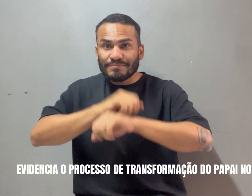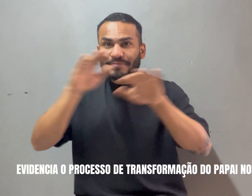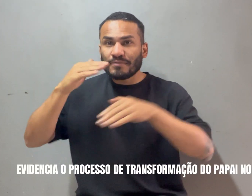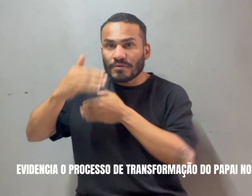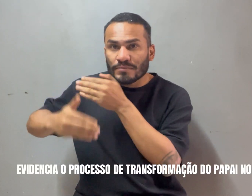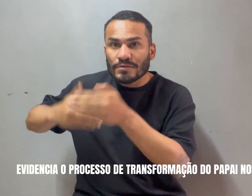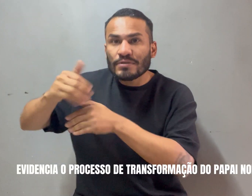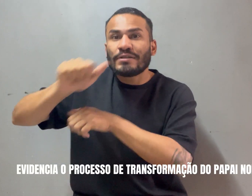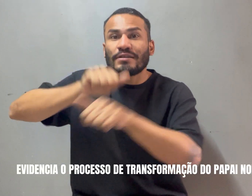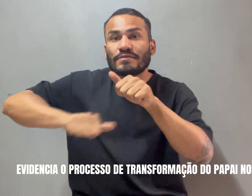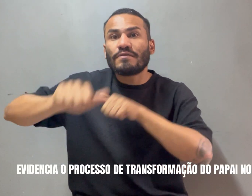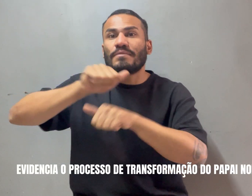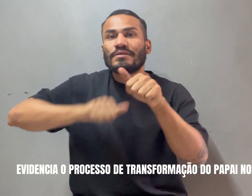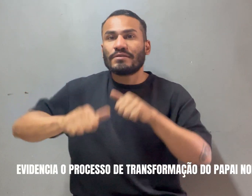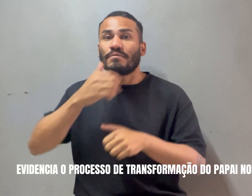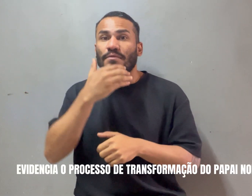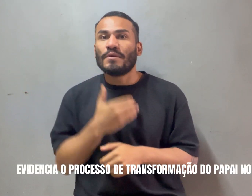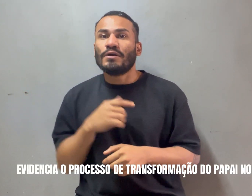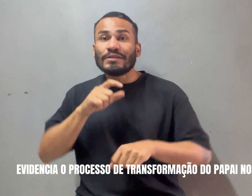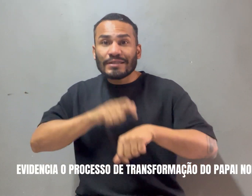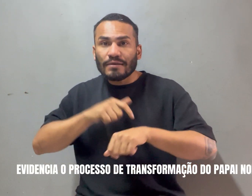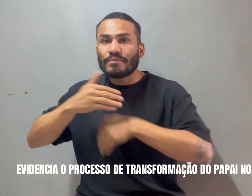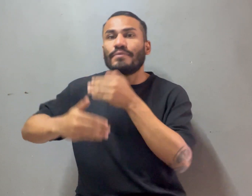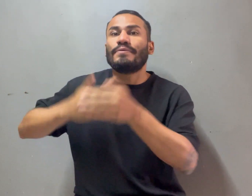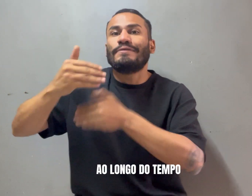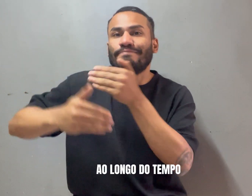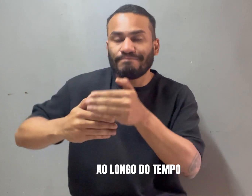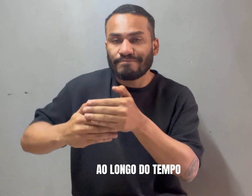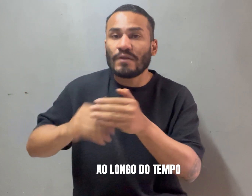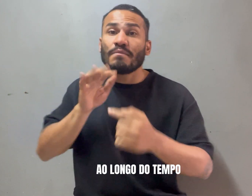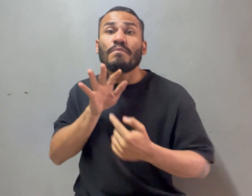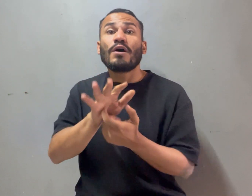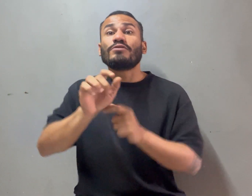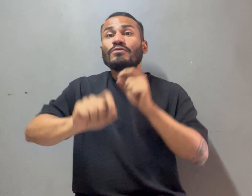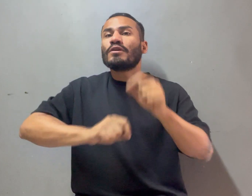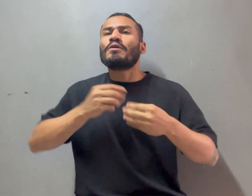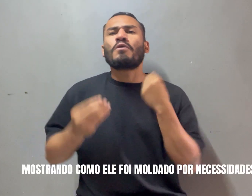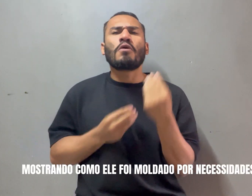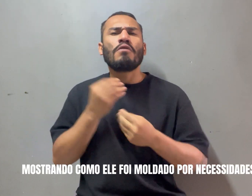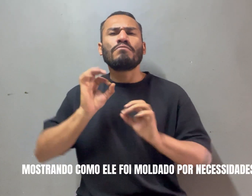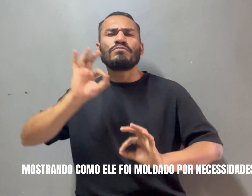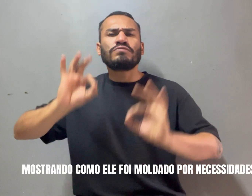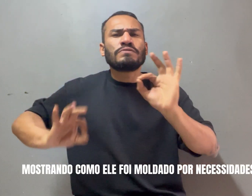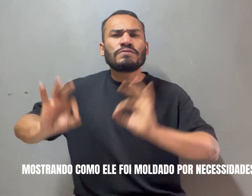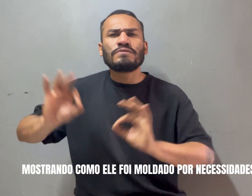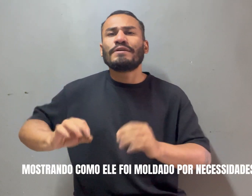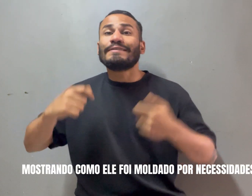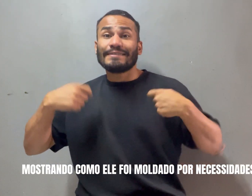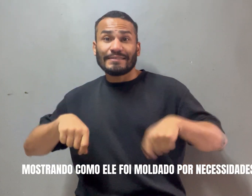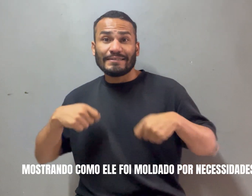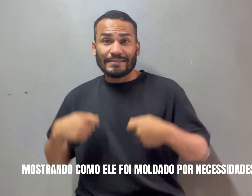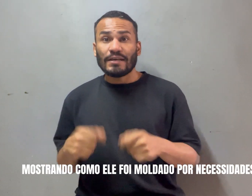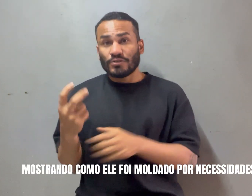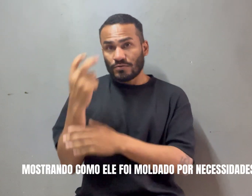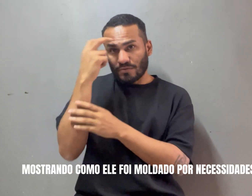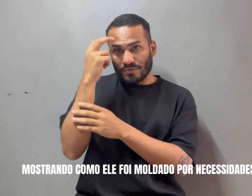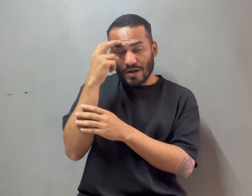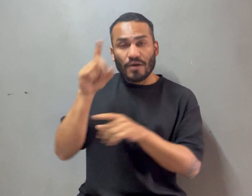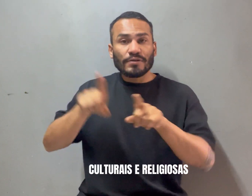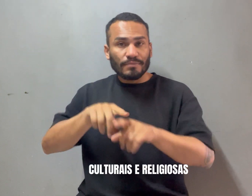evidencia o processo de transformação do Papai Noel ao longo do tempo, mostrando como ele foi moldado por necessidades